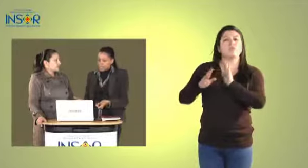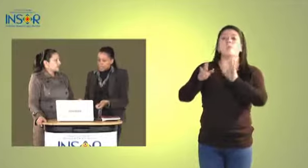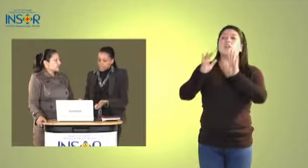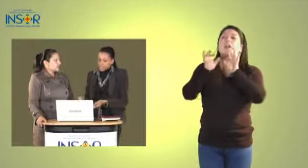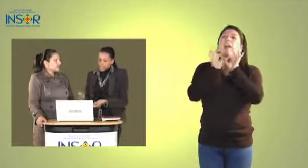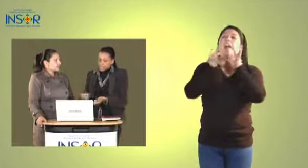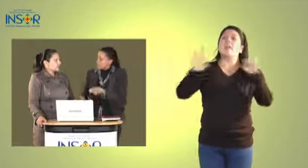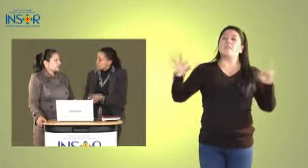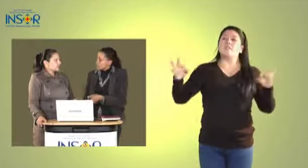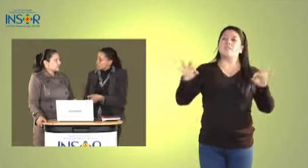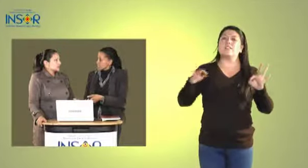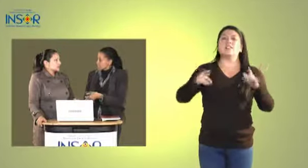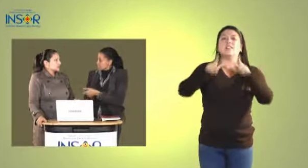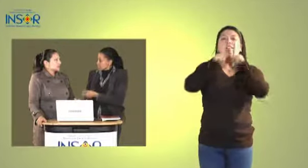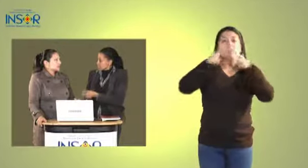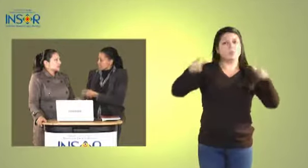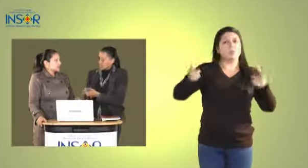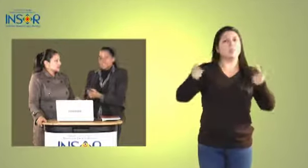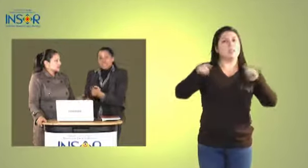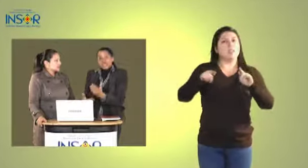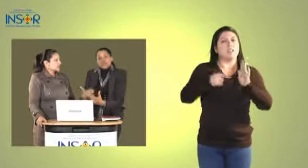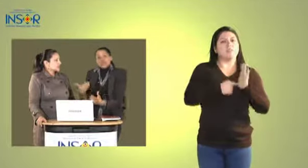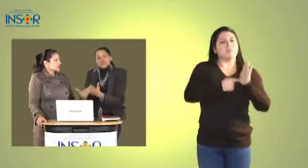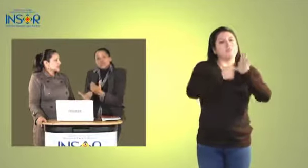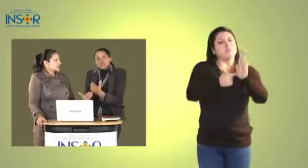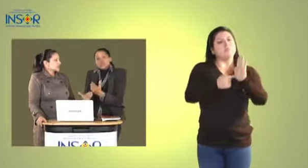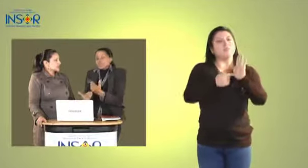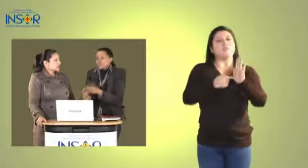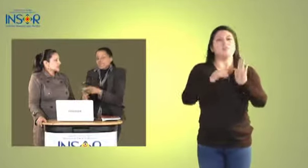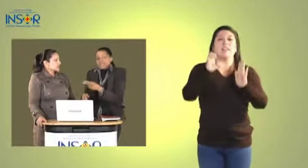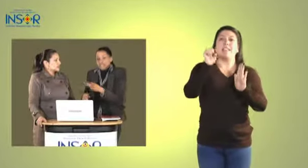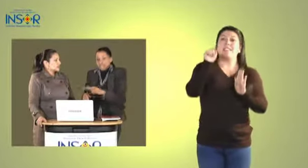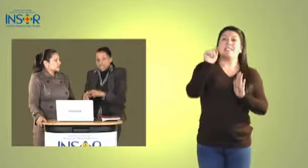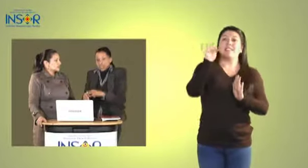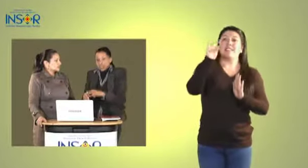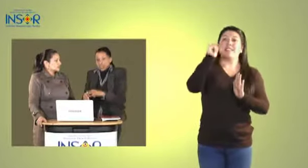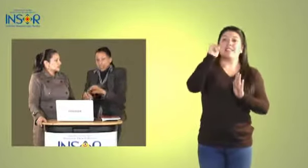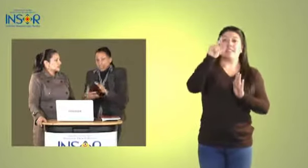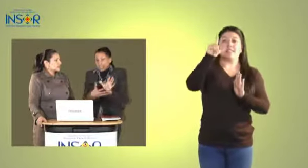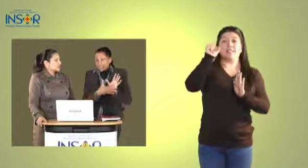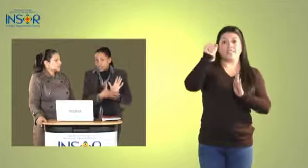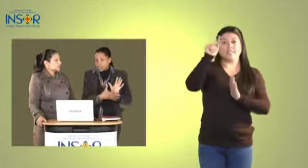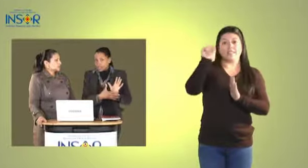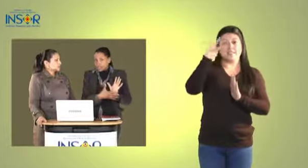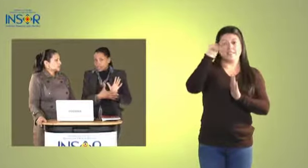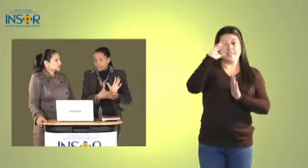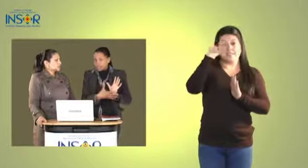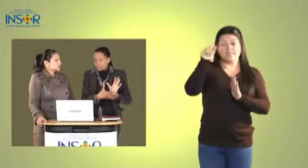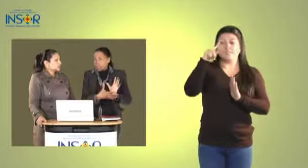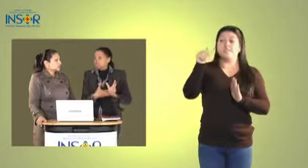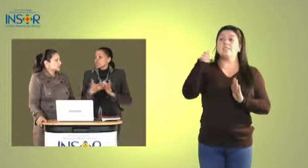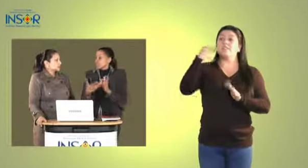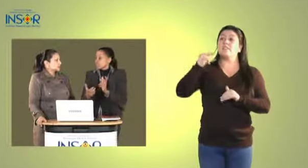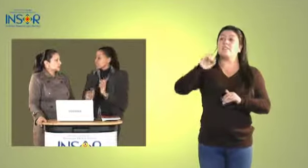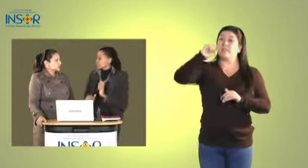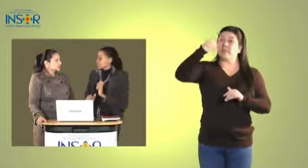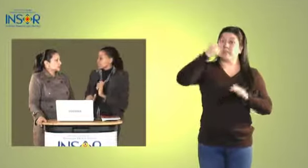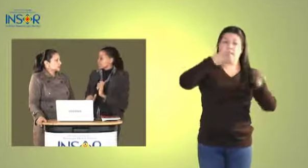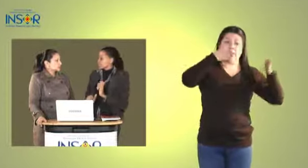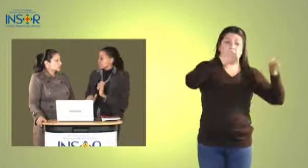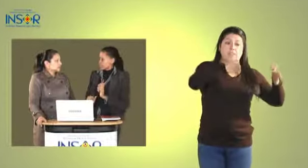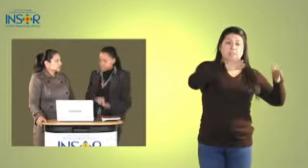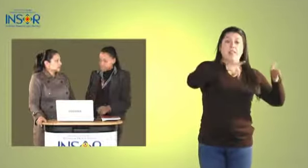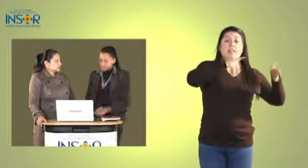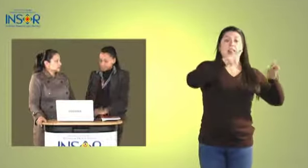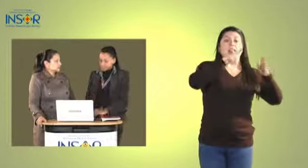gramaticales y lingüísticas y estilísticas que poco a poco, de forma natural, a partir de esta primera etapa de la lectura, ellos van a ir